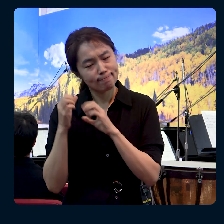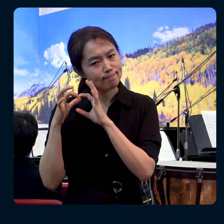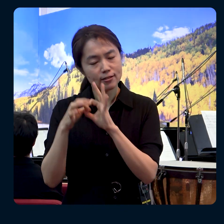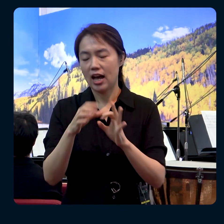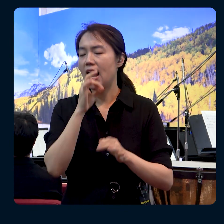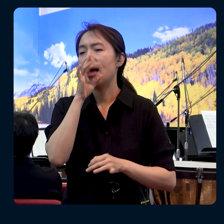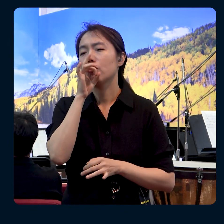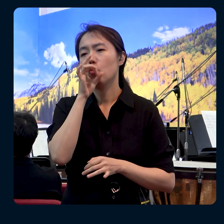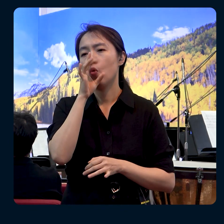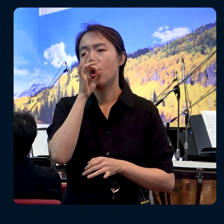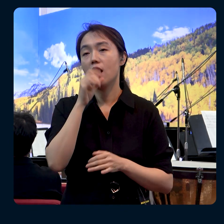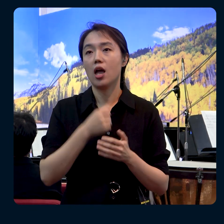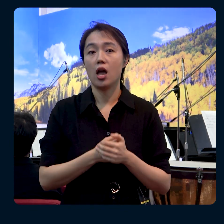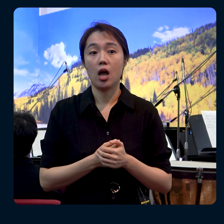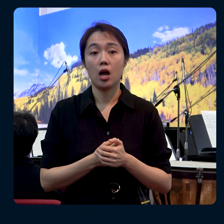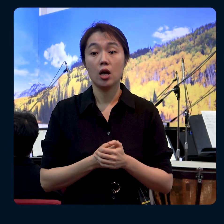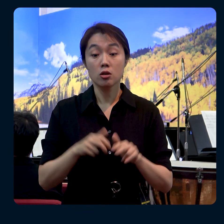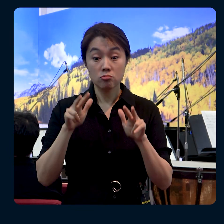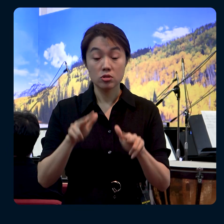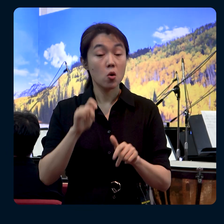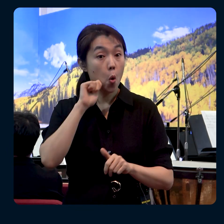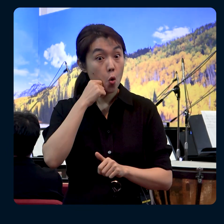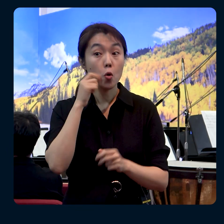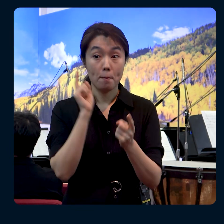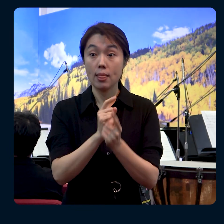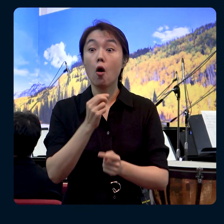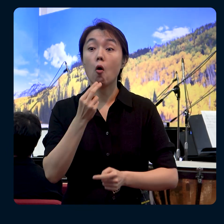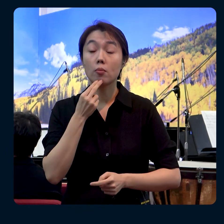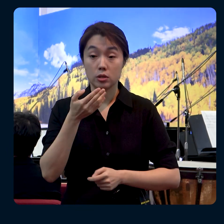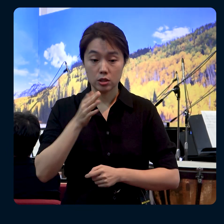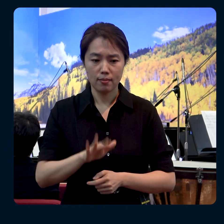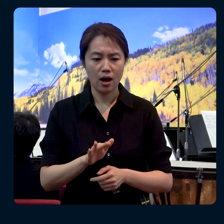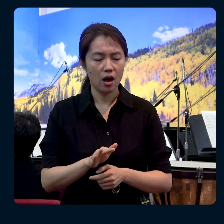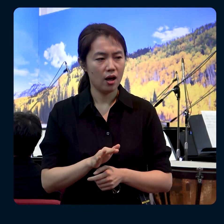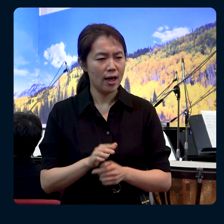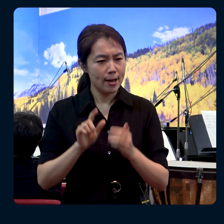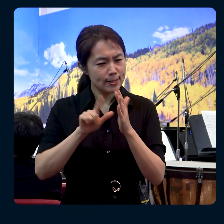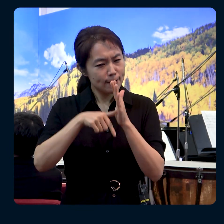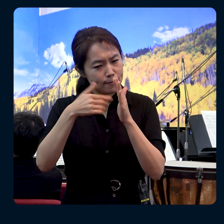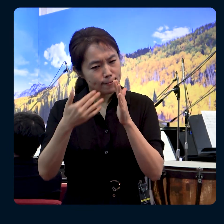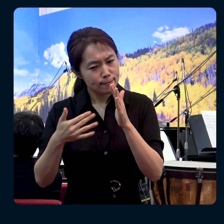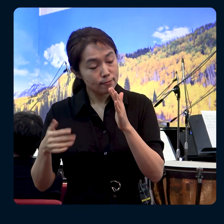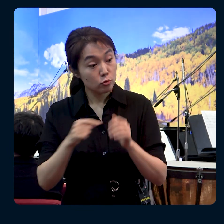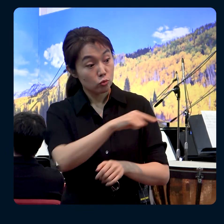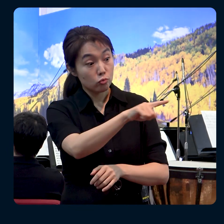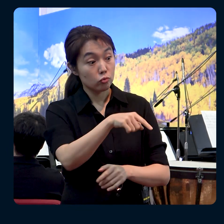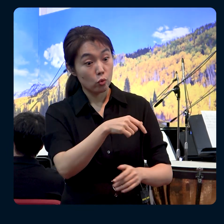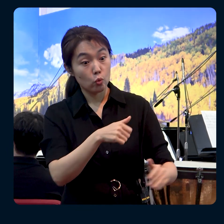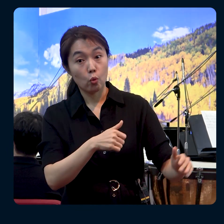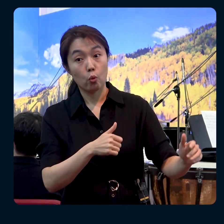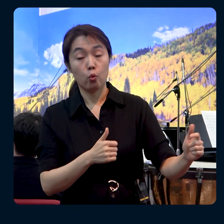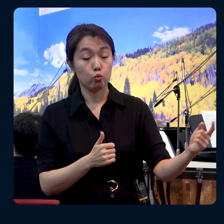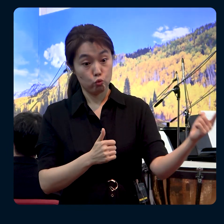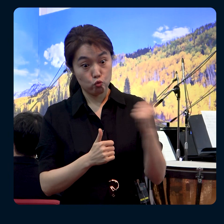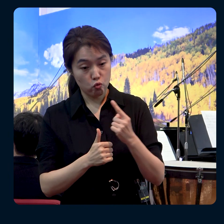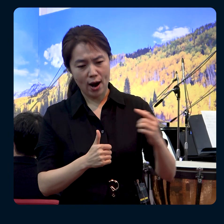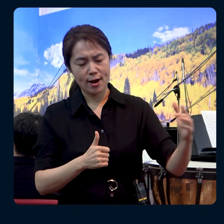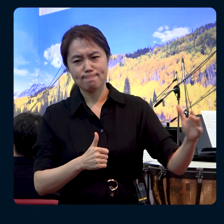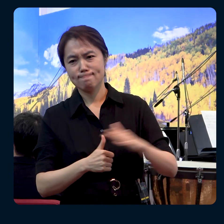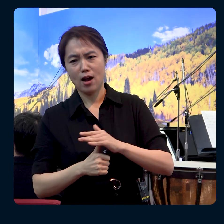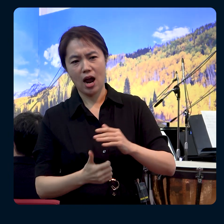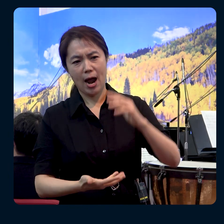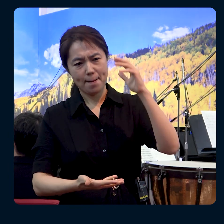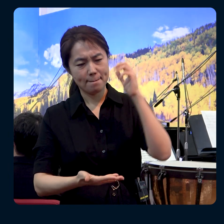겁니다. 당장은 어려움이 없지만, 그러나 언제 그들이 와가지고 이걸 또 뺏으려고 할지, 그건 그야말로 시간